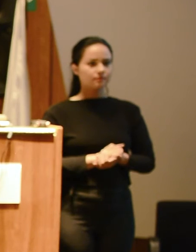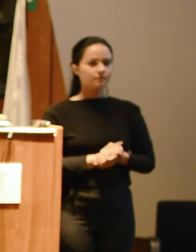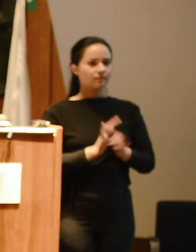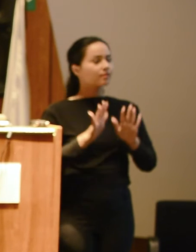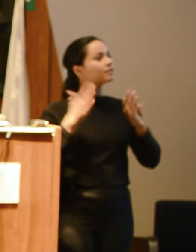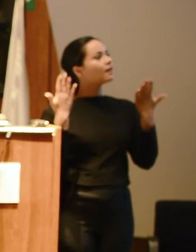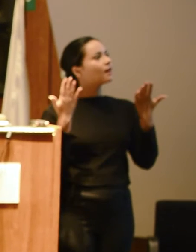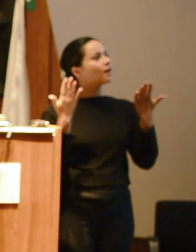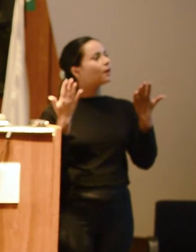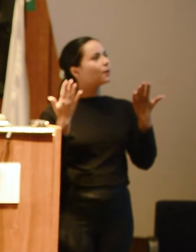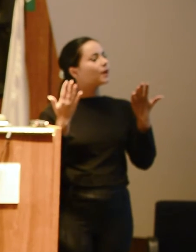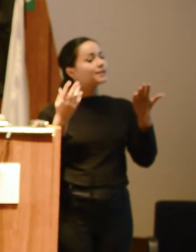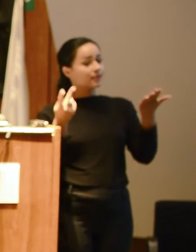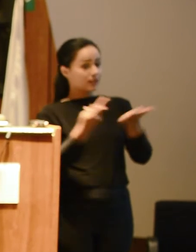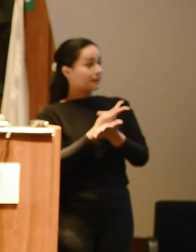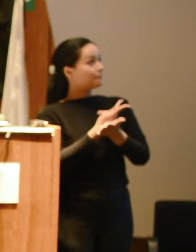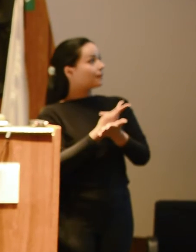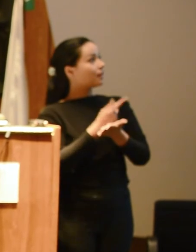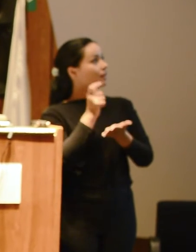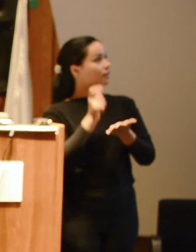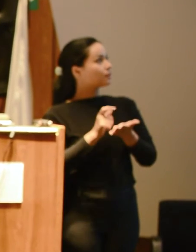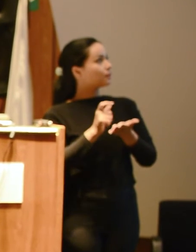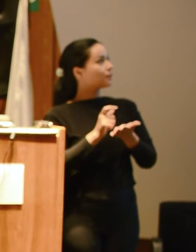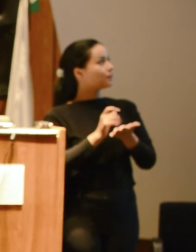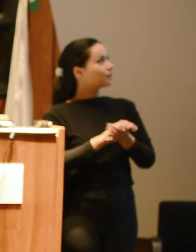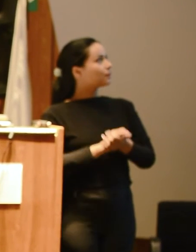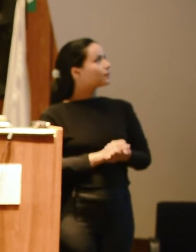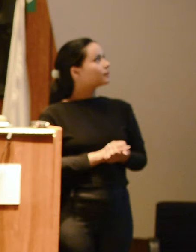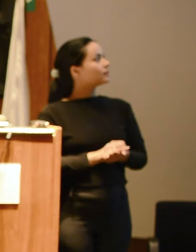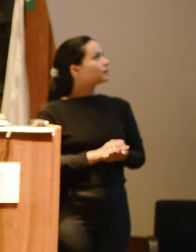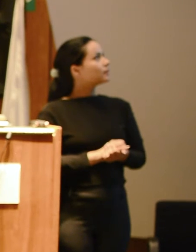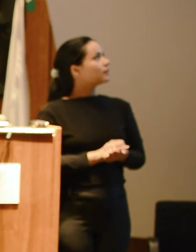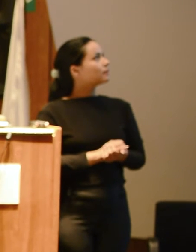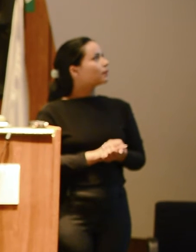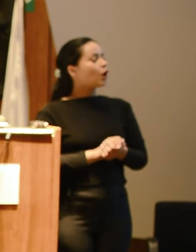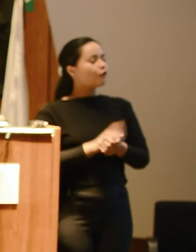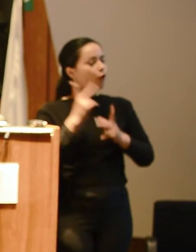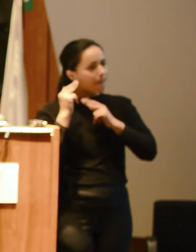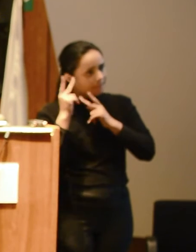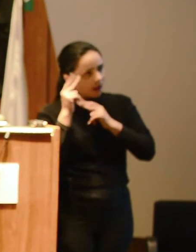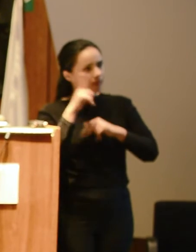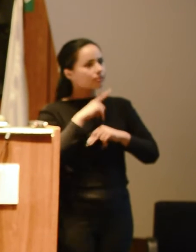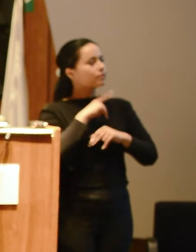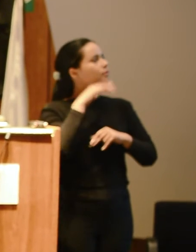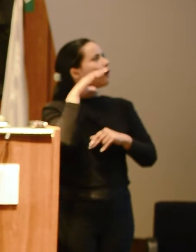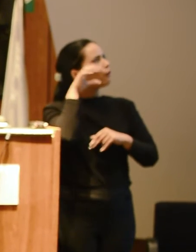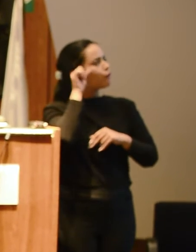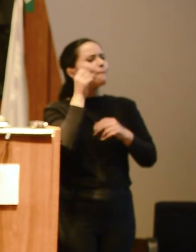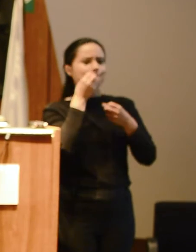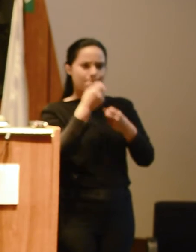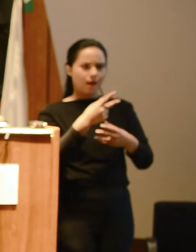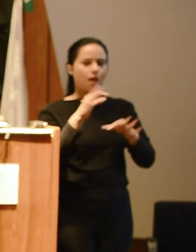Então, esse caso aqui, ele foi operado, teve a audição muito